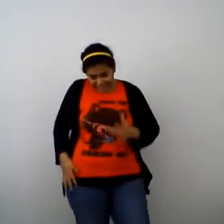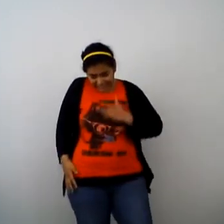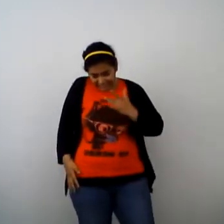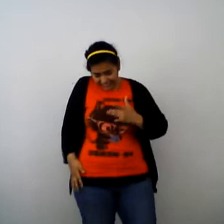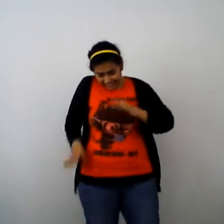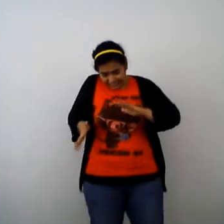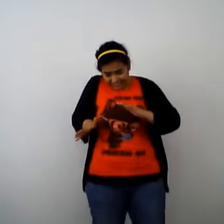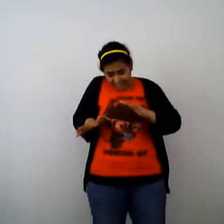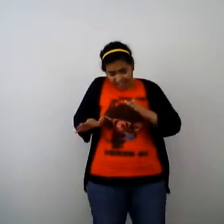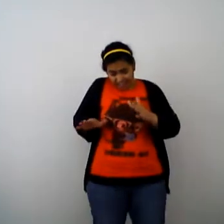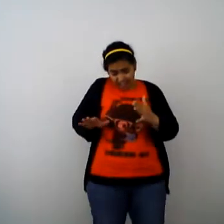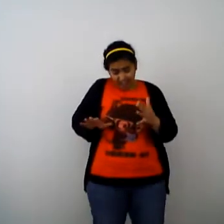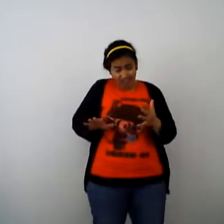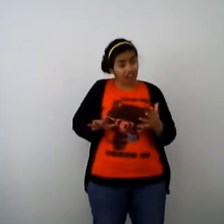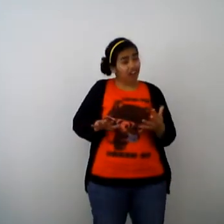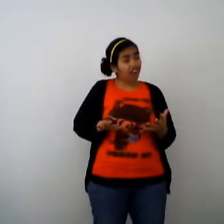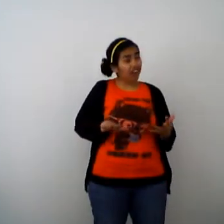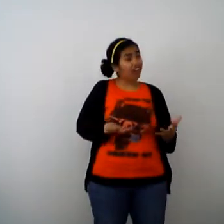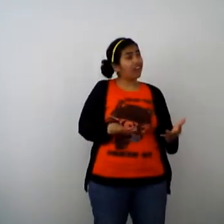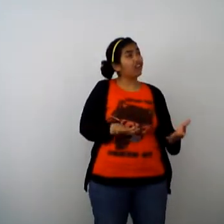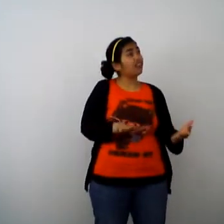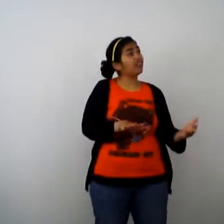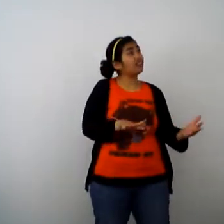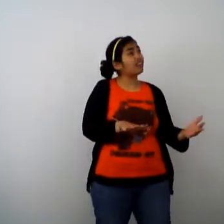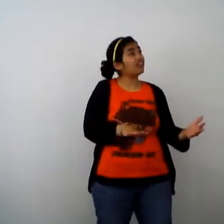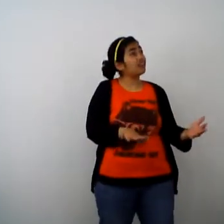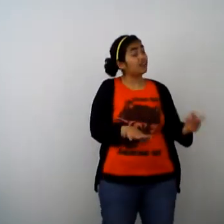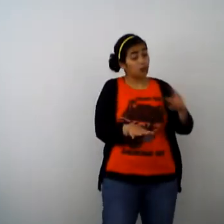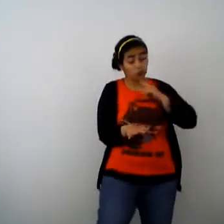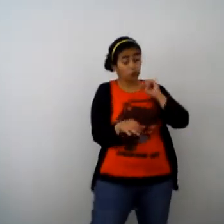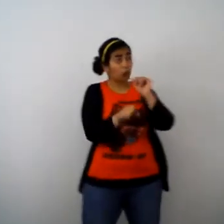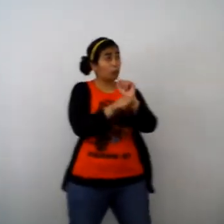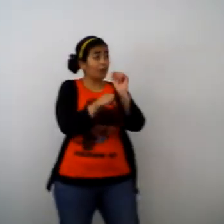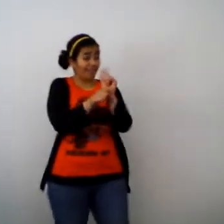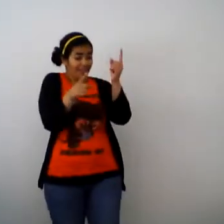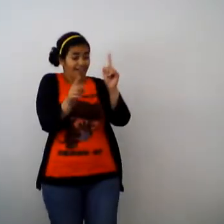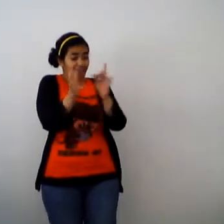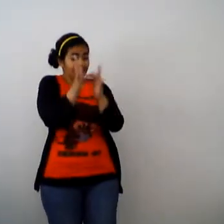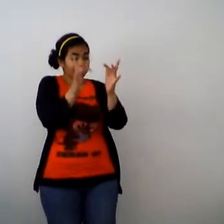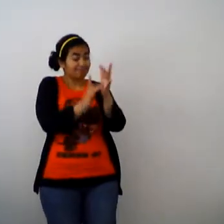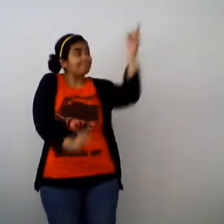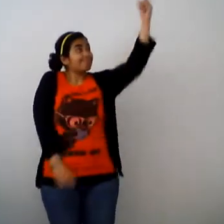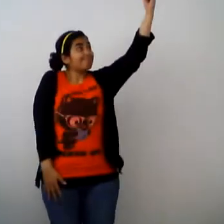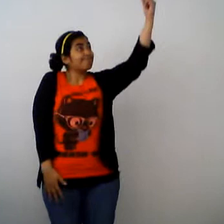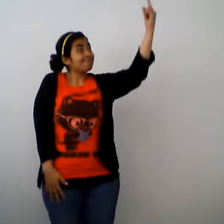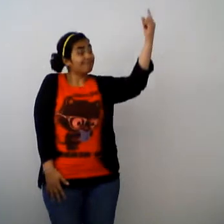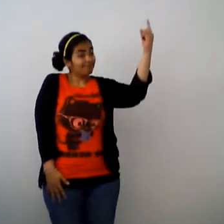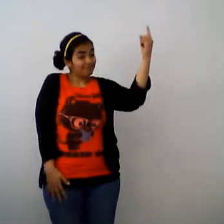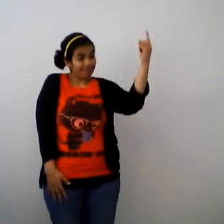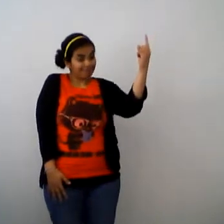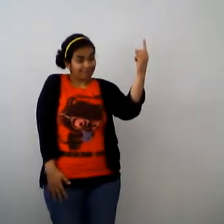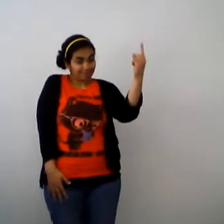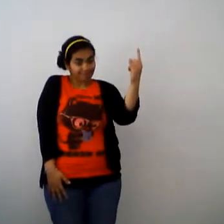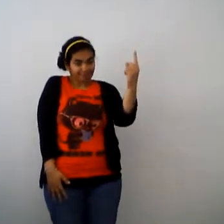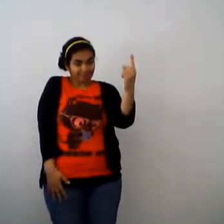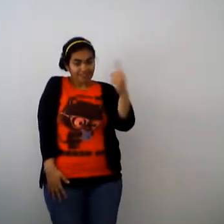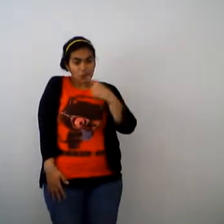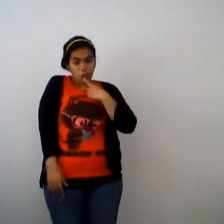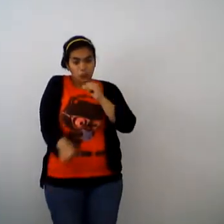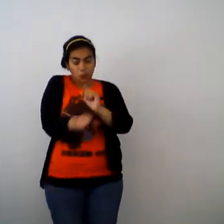Y tú eres ese manantial de agua fresca que me alimenta.